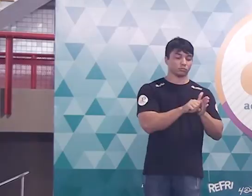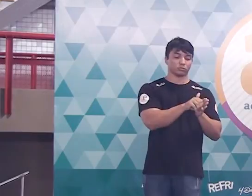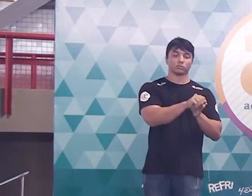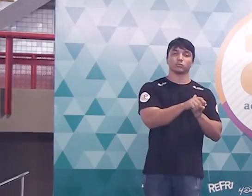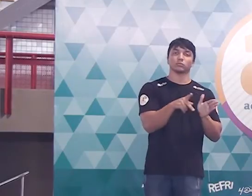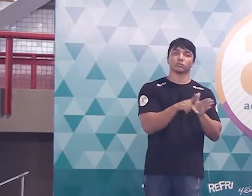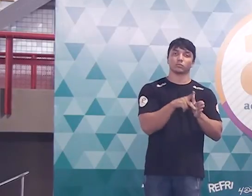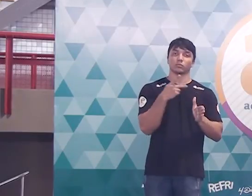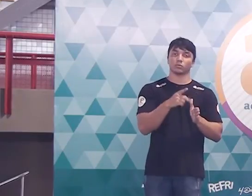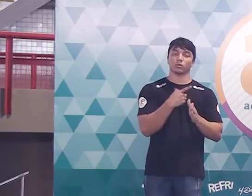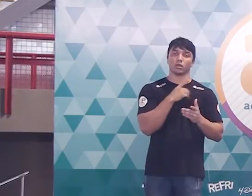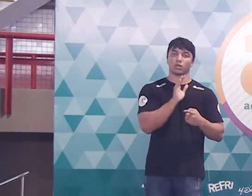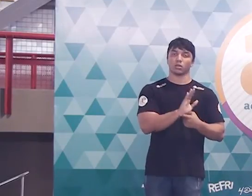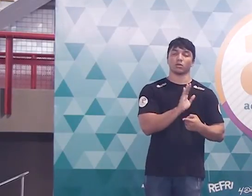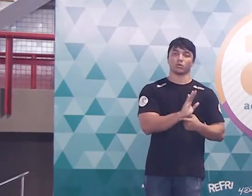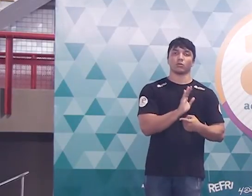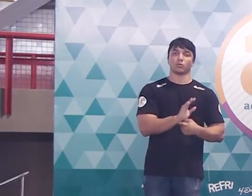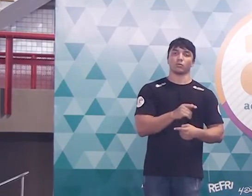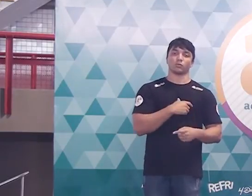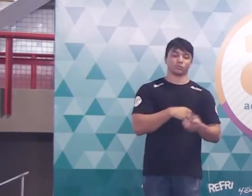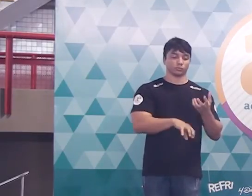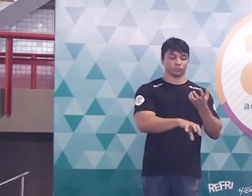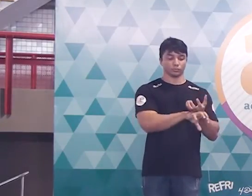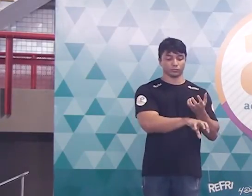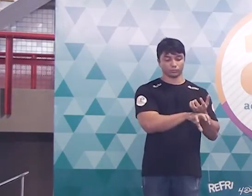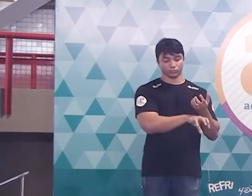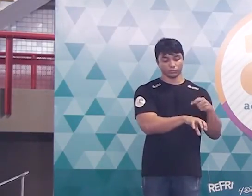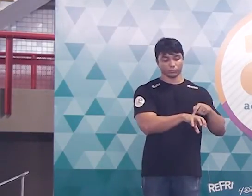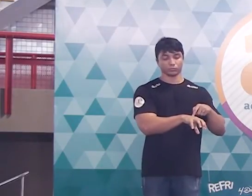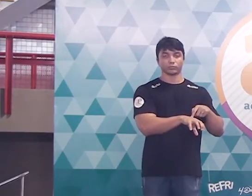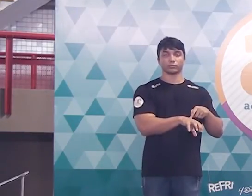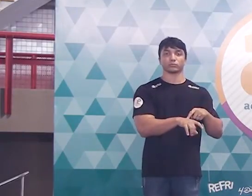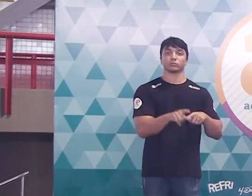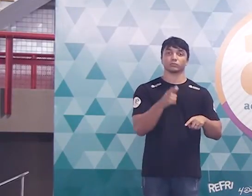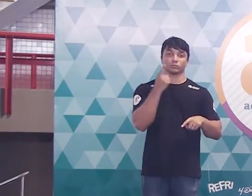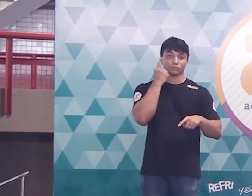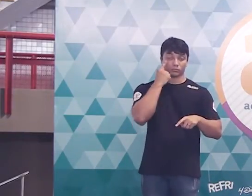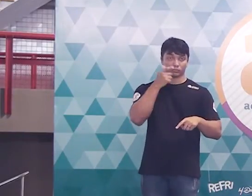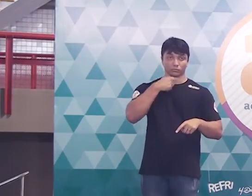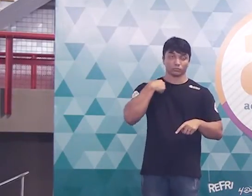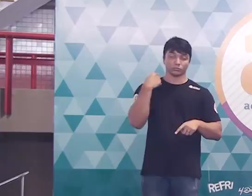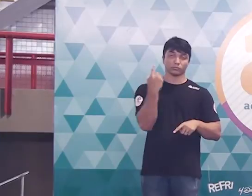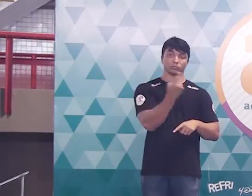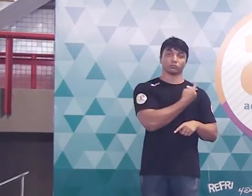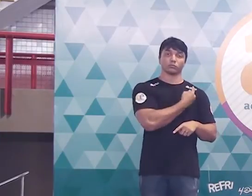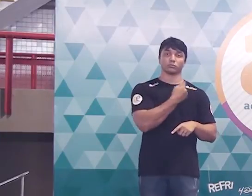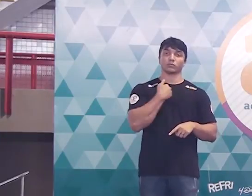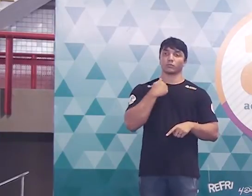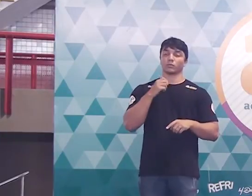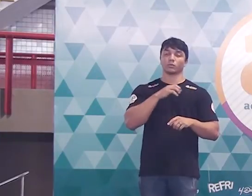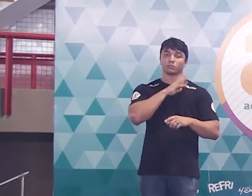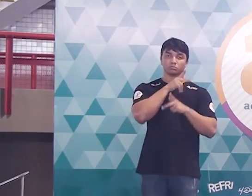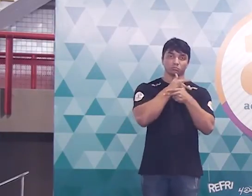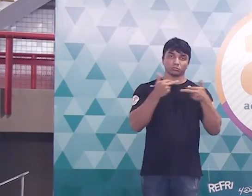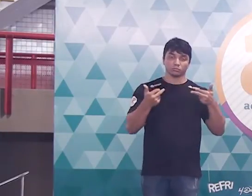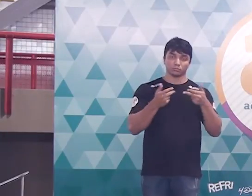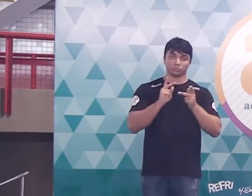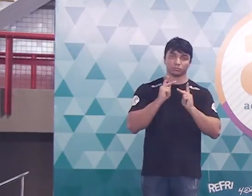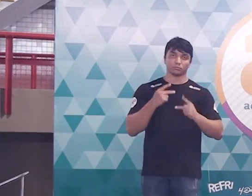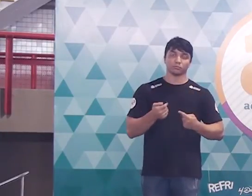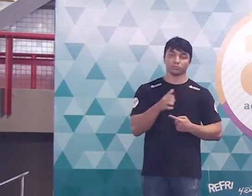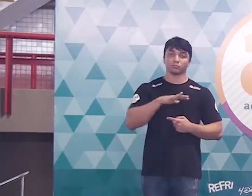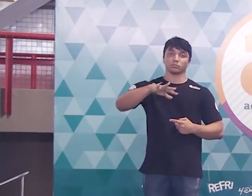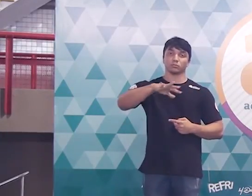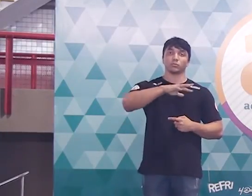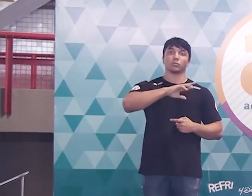nas suas o quê? Raízes. Certo? Nesse caso, nós que somos animais